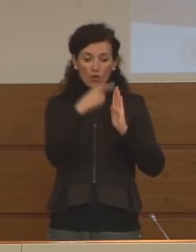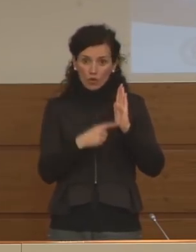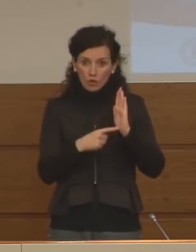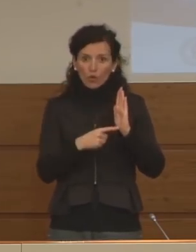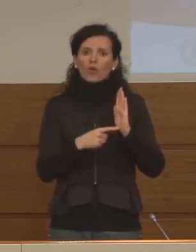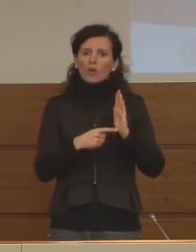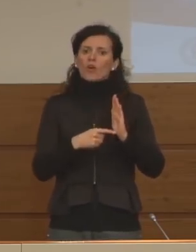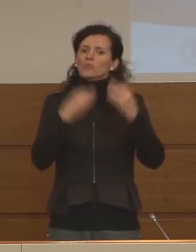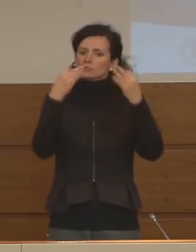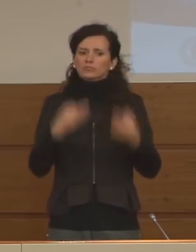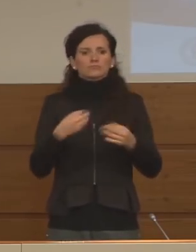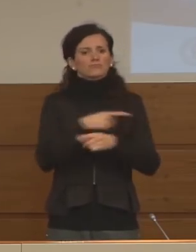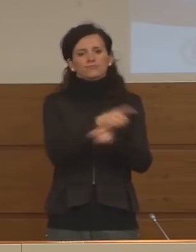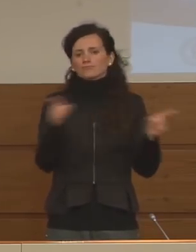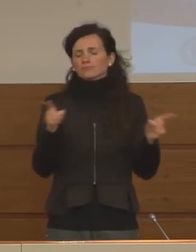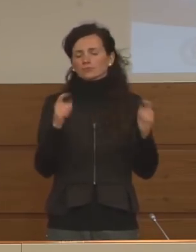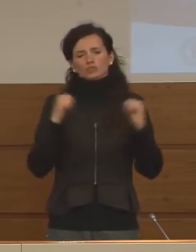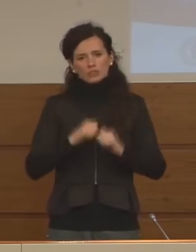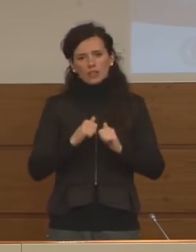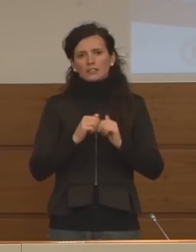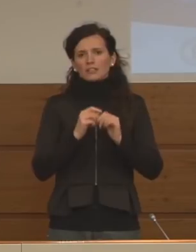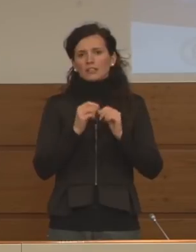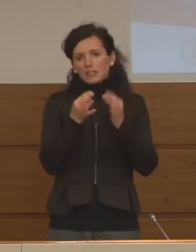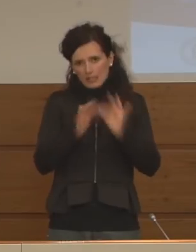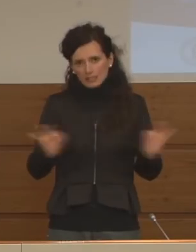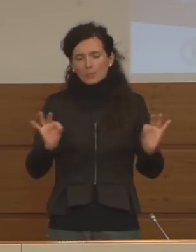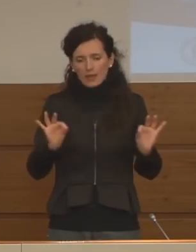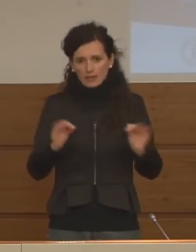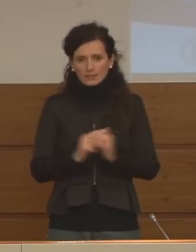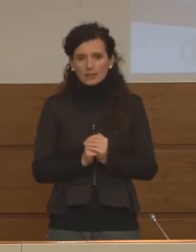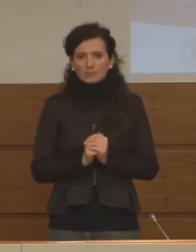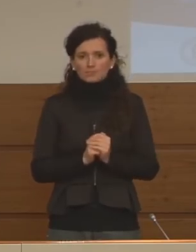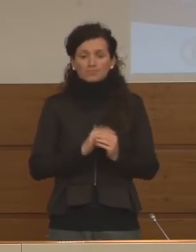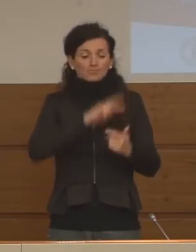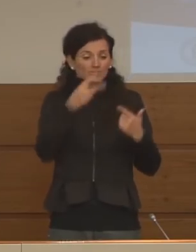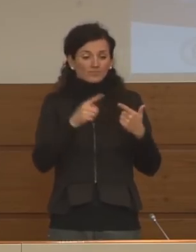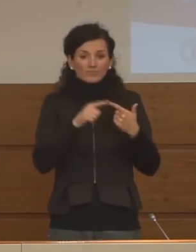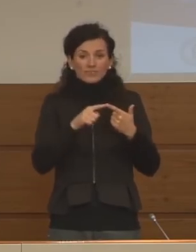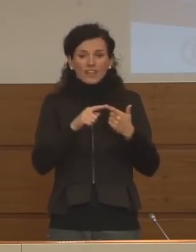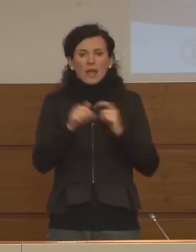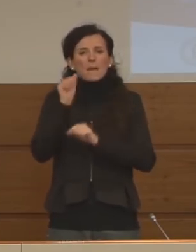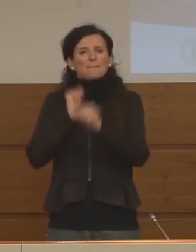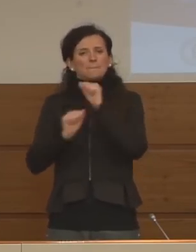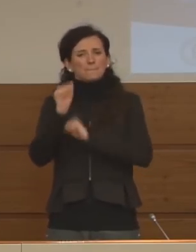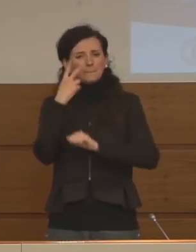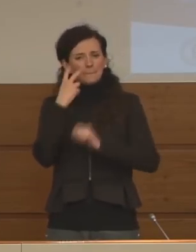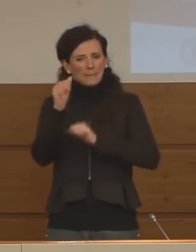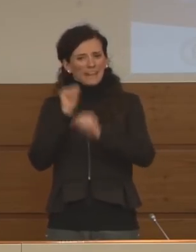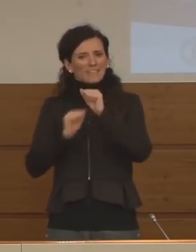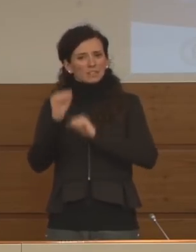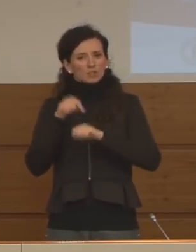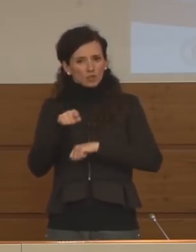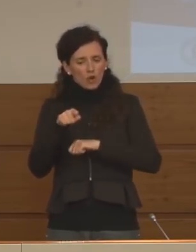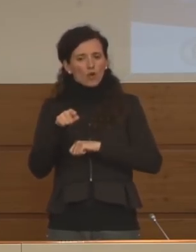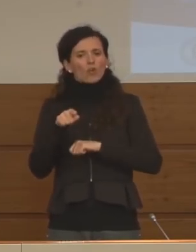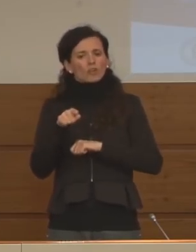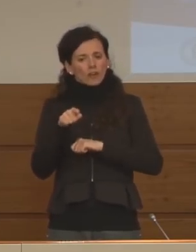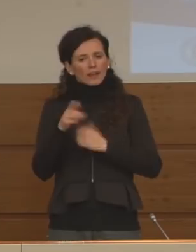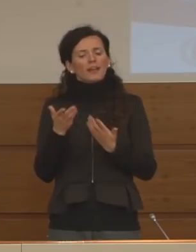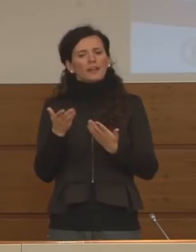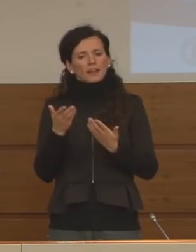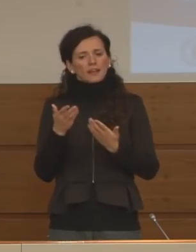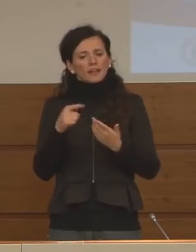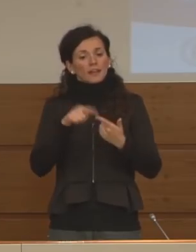campo la prevenzione è la principale arma che è nelle nostre